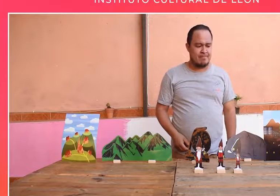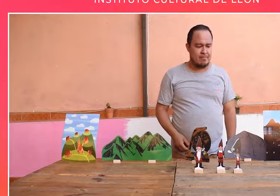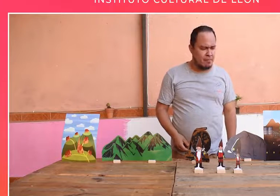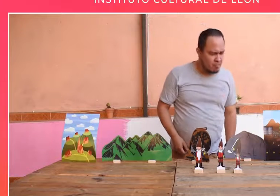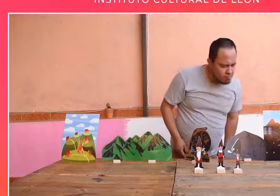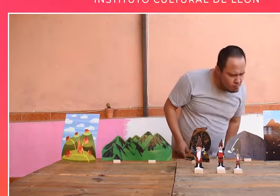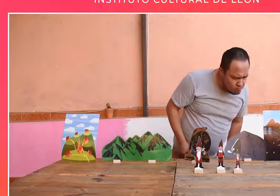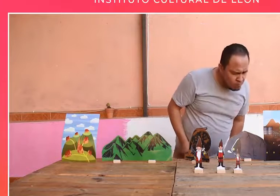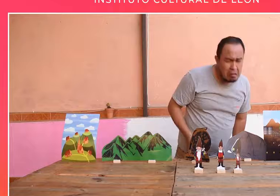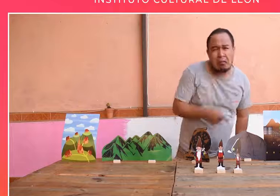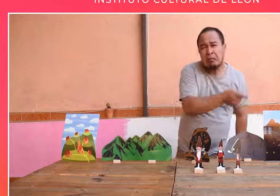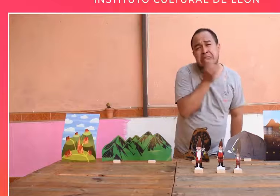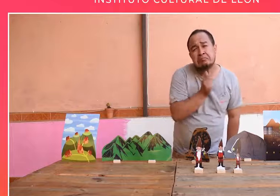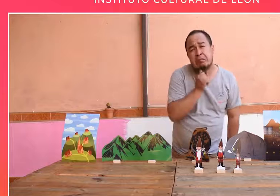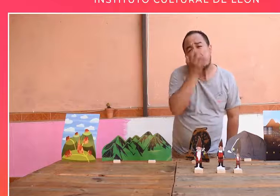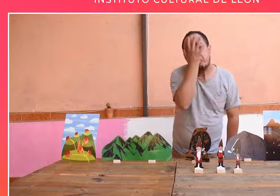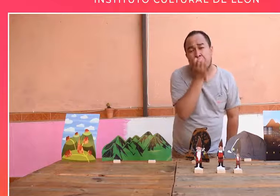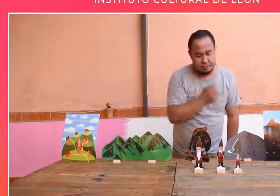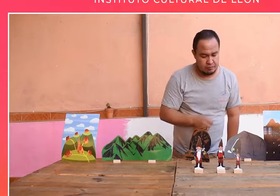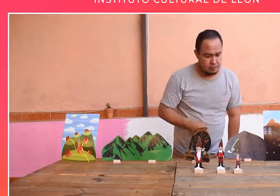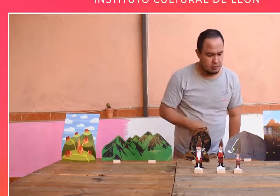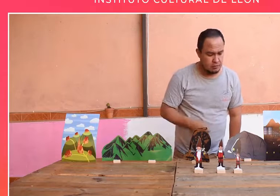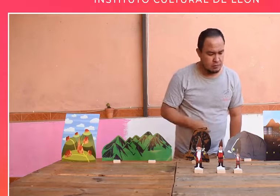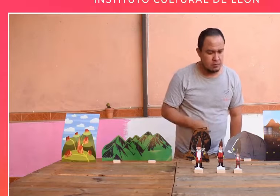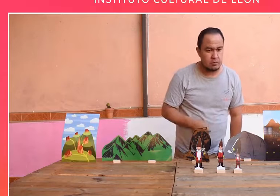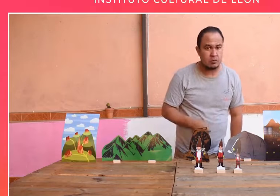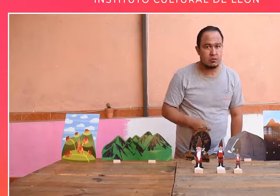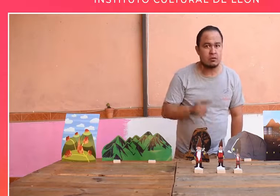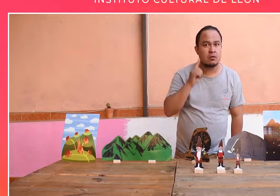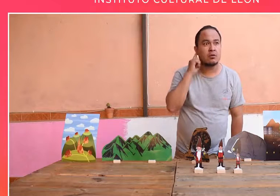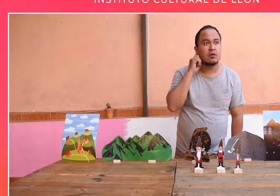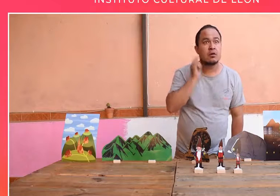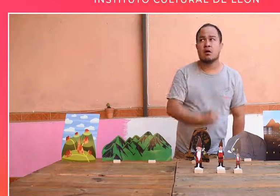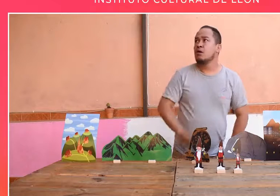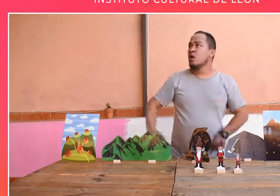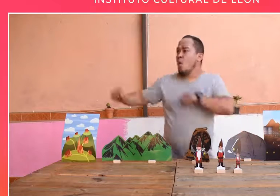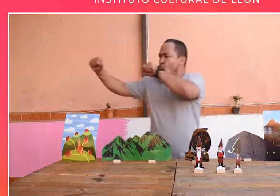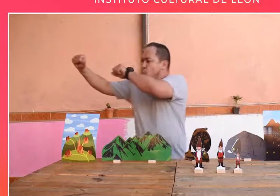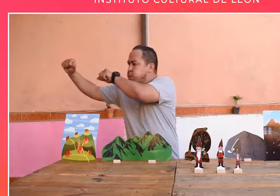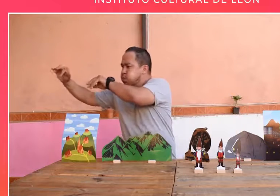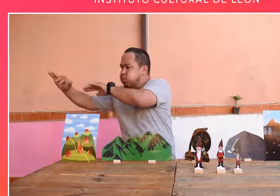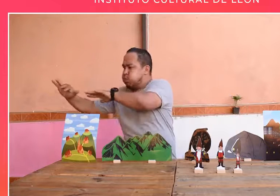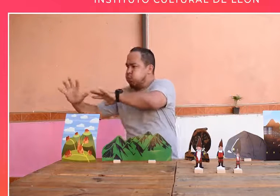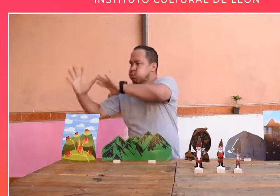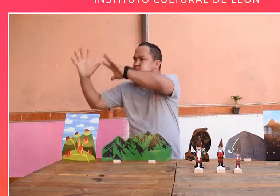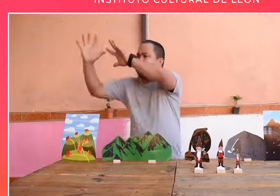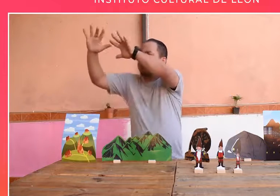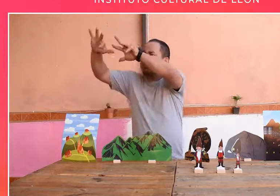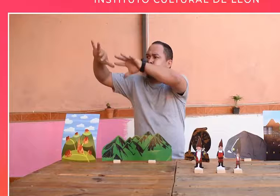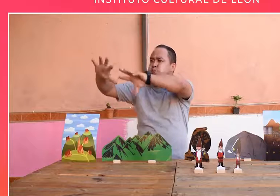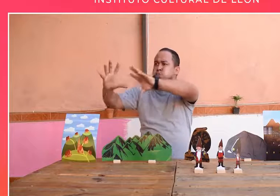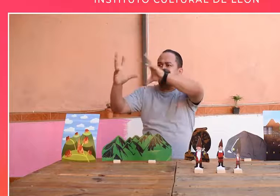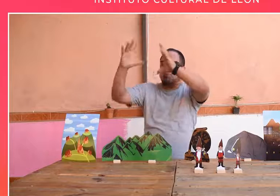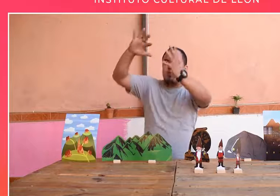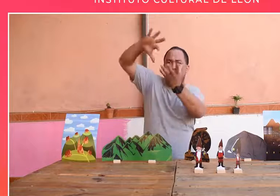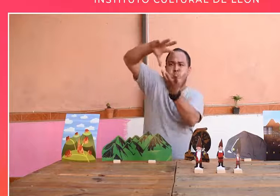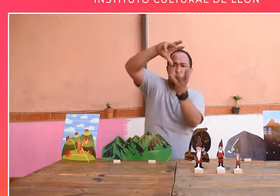estaban continuando. Y el sapo no estaba seguro. De repente, el cielo se